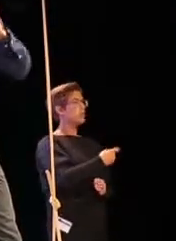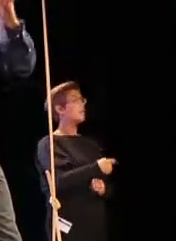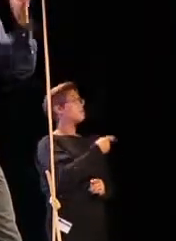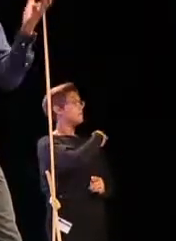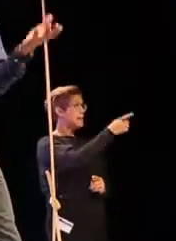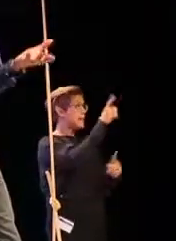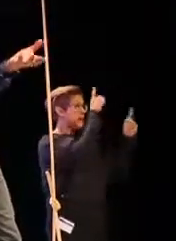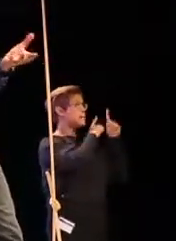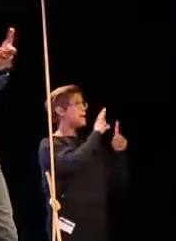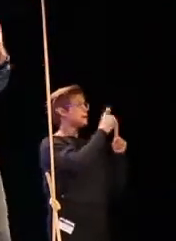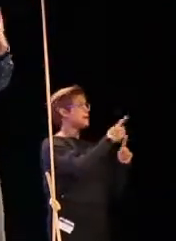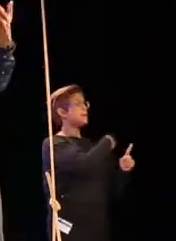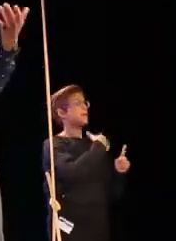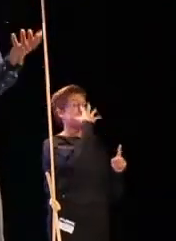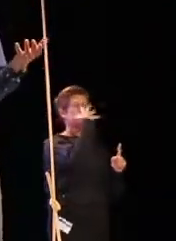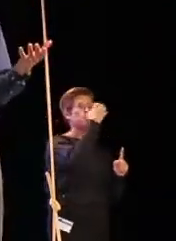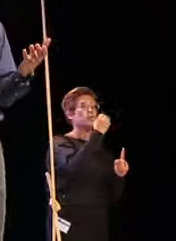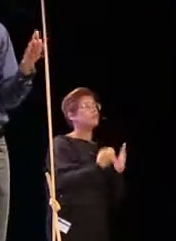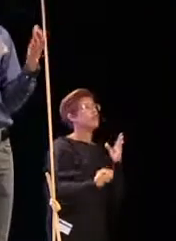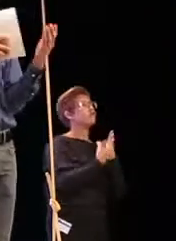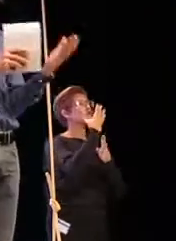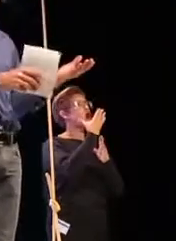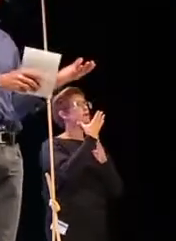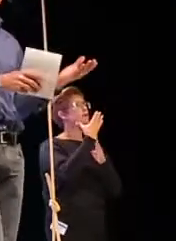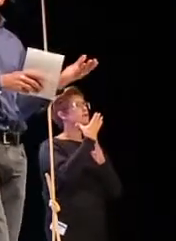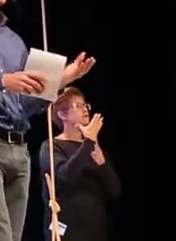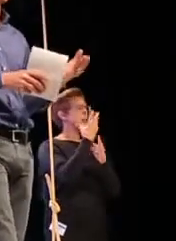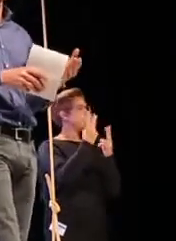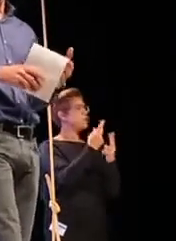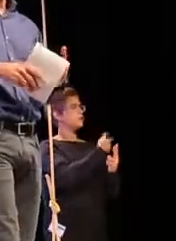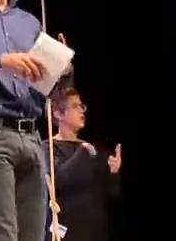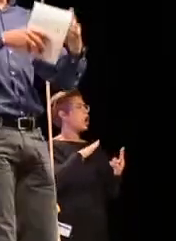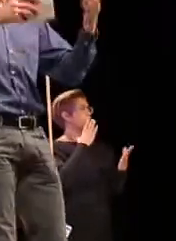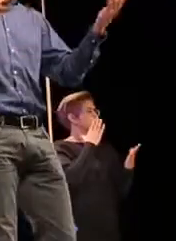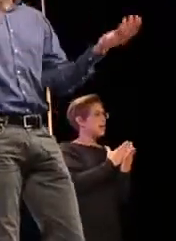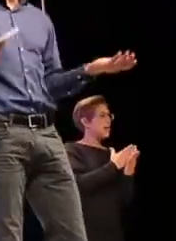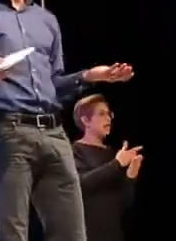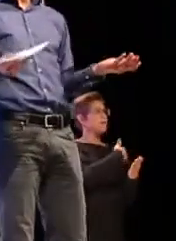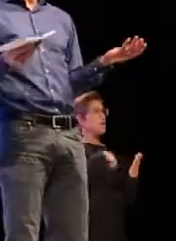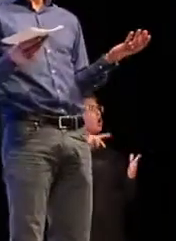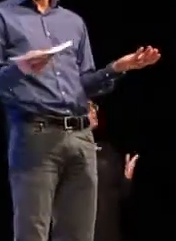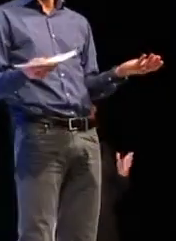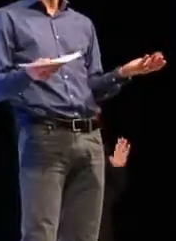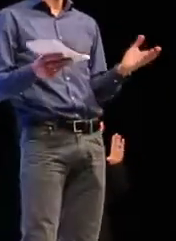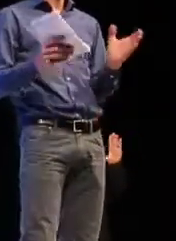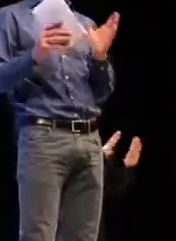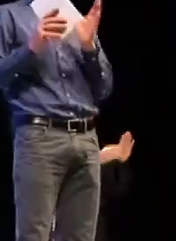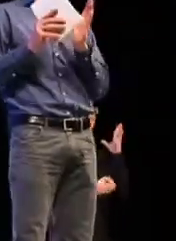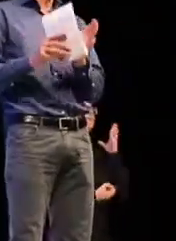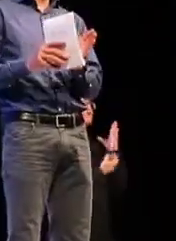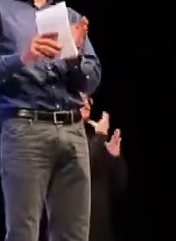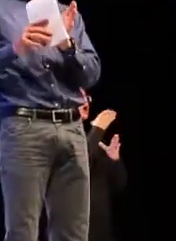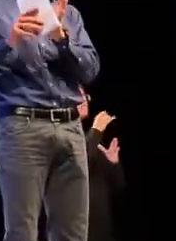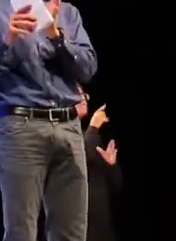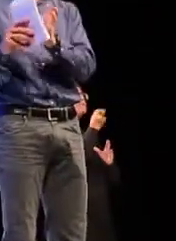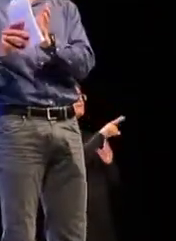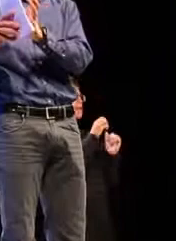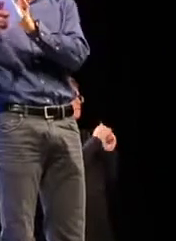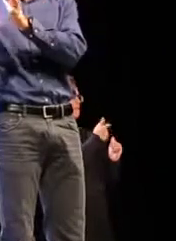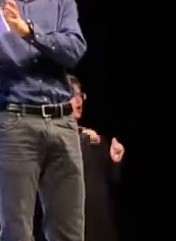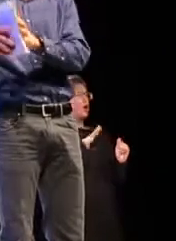skapelsen. Vi har inte rätt, men vi har också ett ansvar att förvalta skapelsen. Och alla medmänniskor har samma